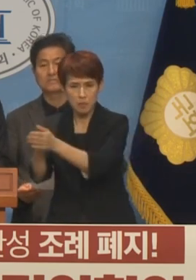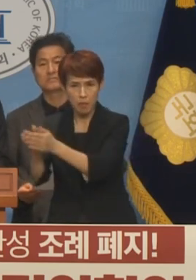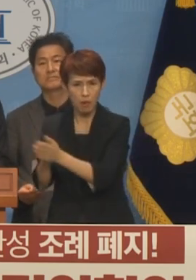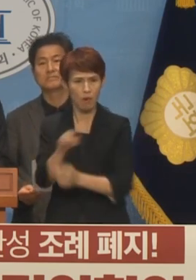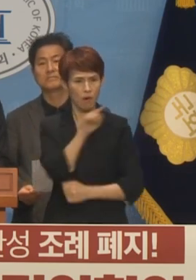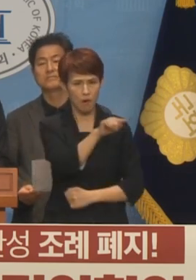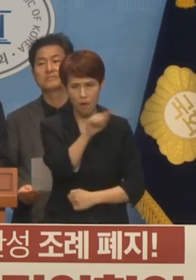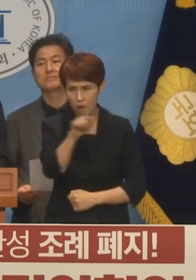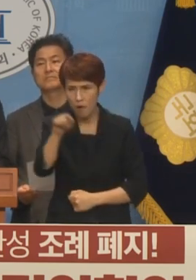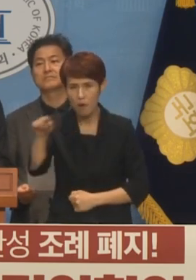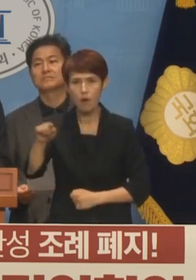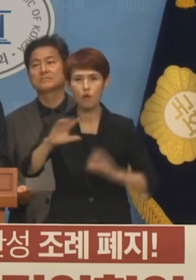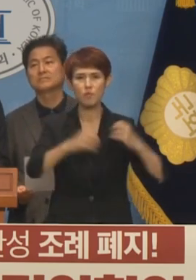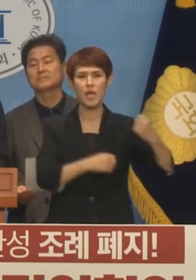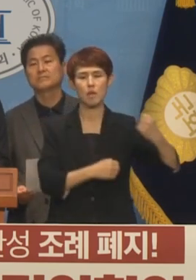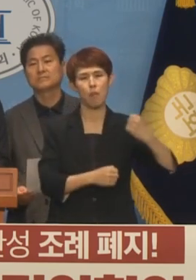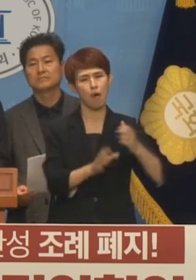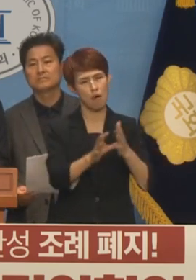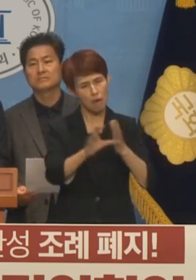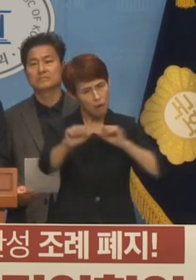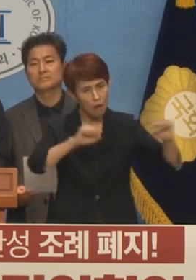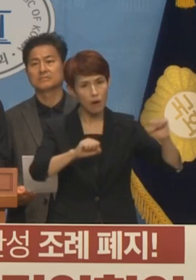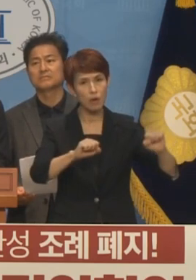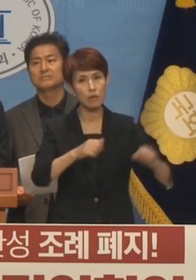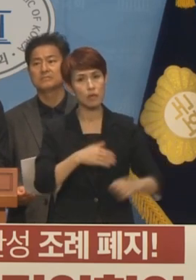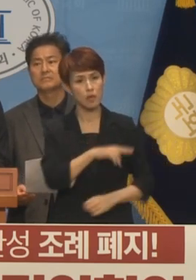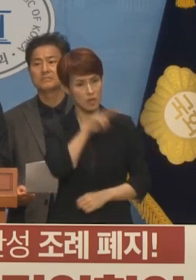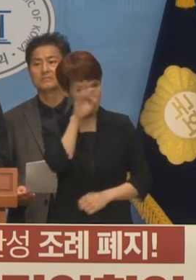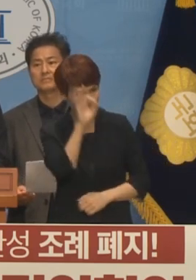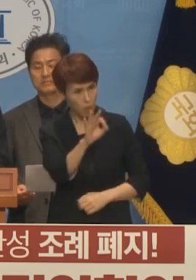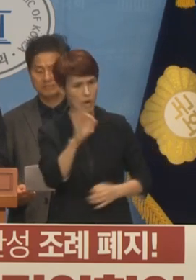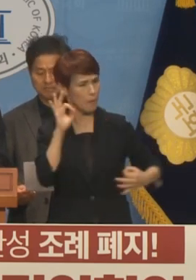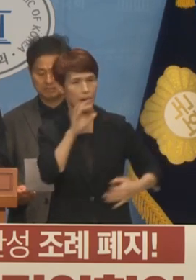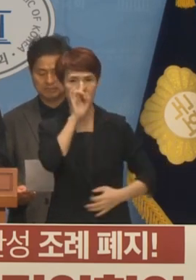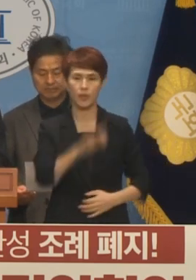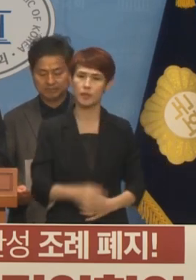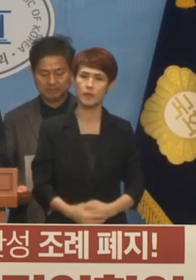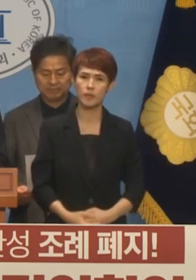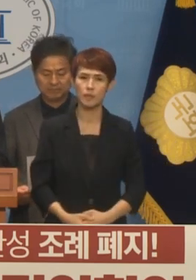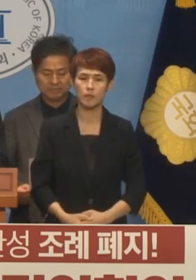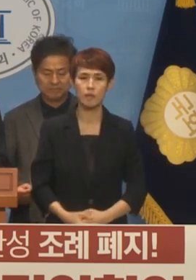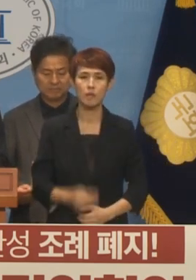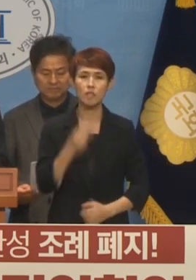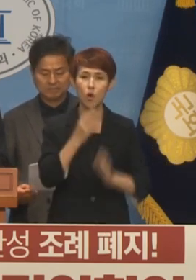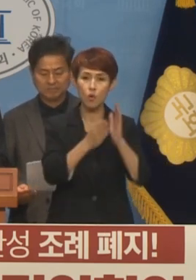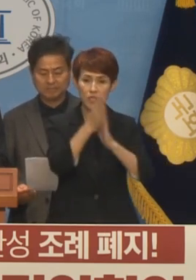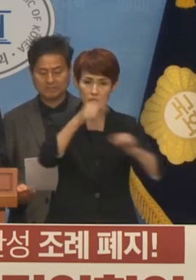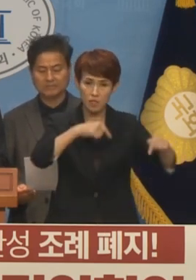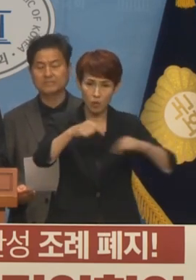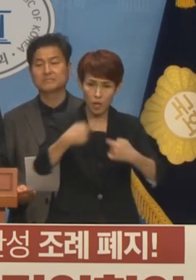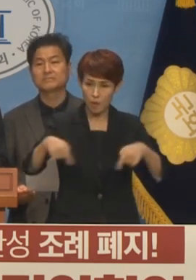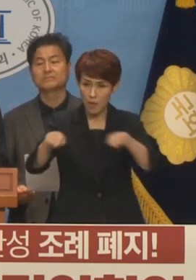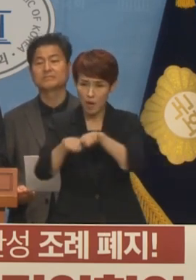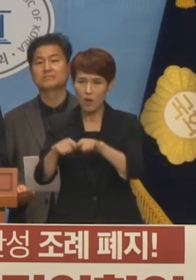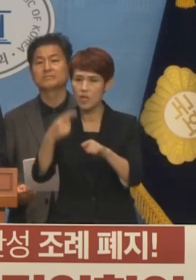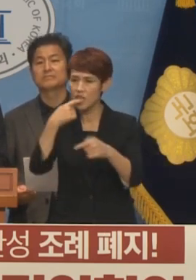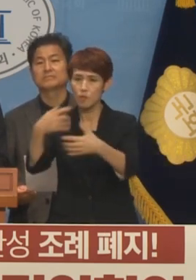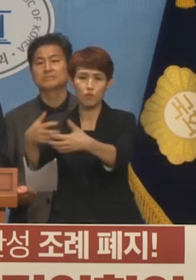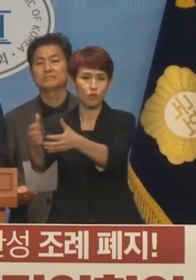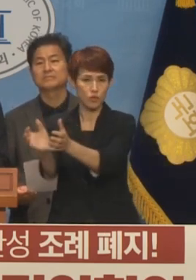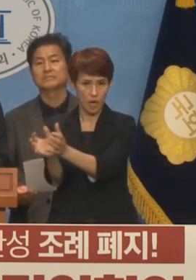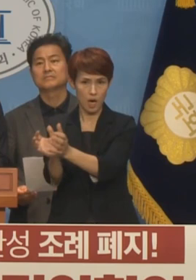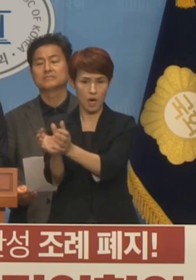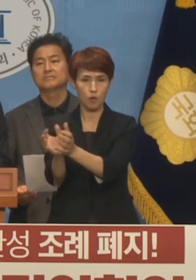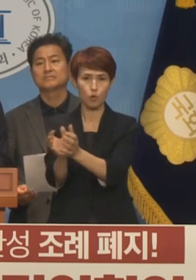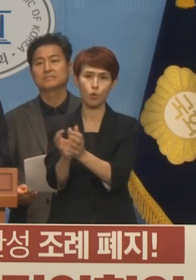서울시의회 국민의힘의 횡포는 더 이상 좌시할 수 없는 상황에 이르고 있습니다. 서울시 정책의 파트너인 서울시의회 더불어민주당과